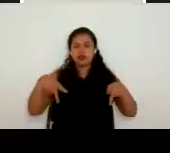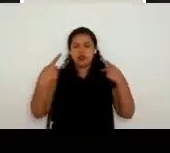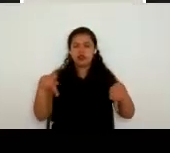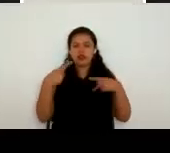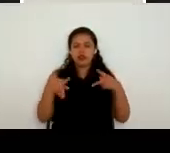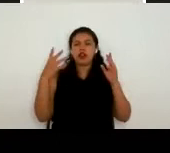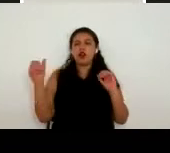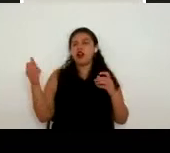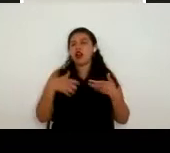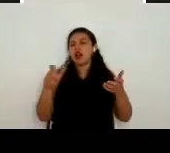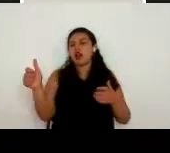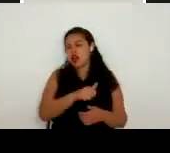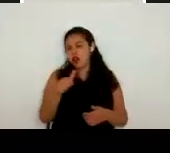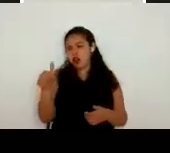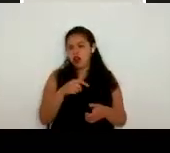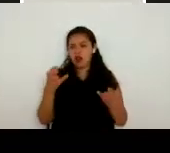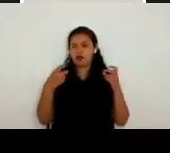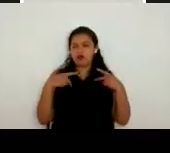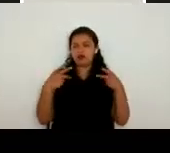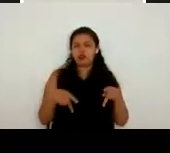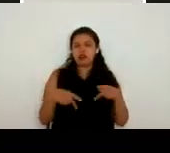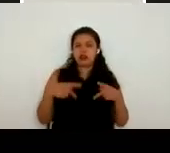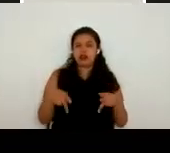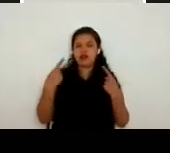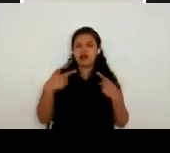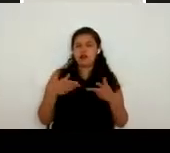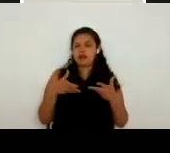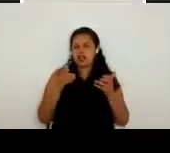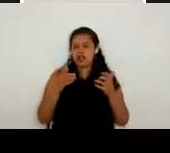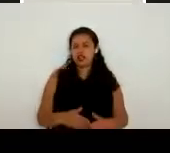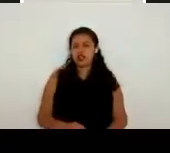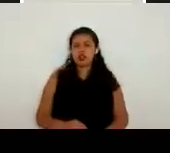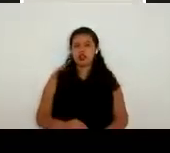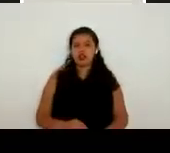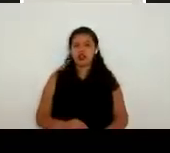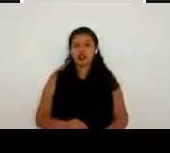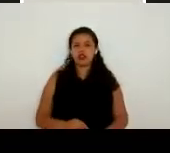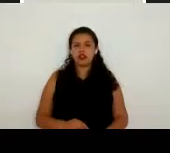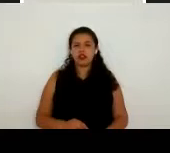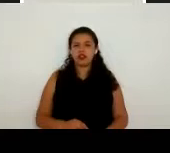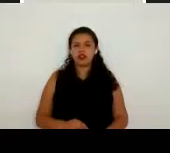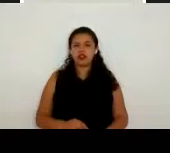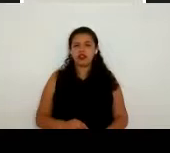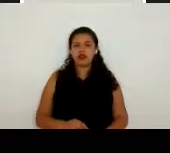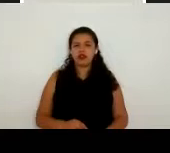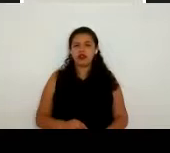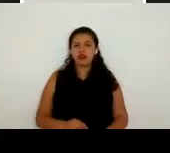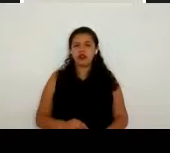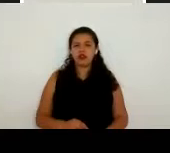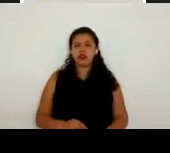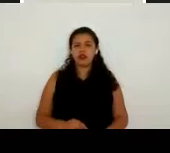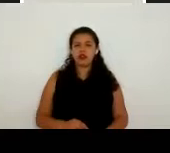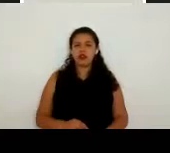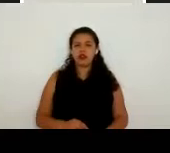un vendedor informal o tiene cualquier trabajo no formal